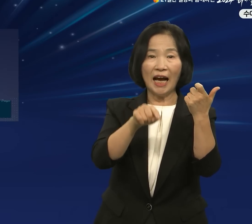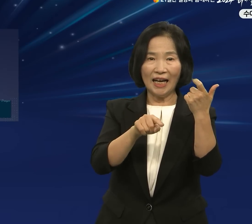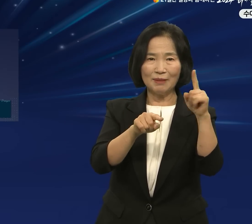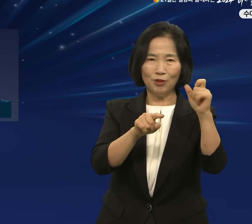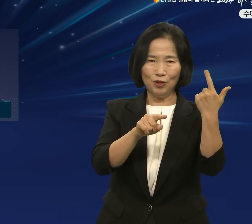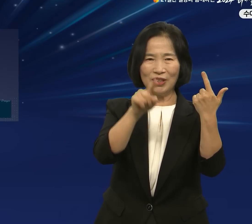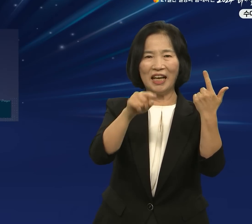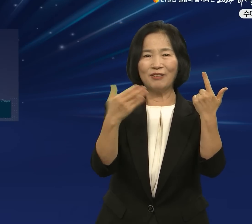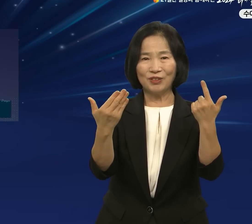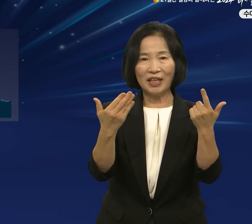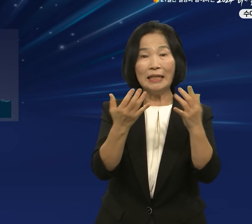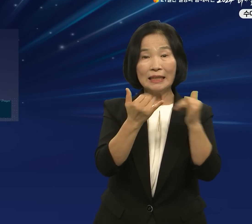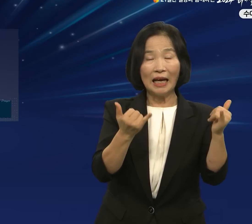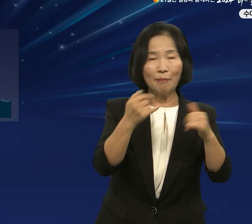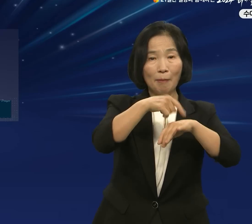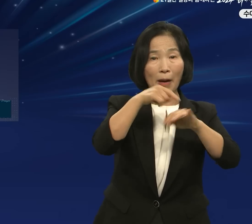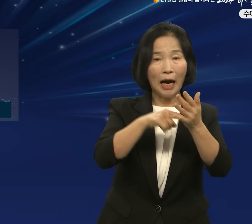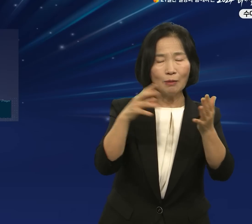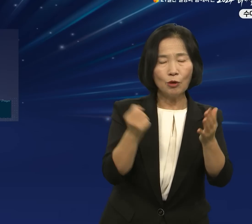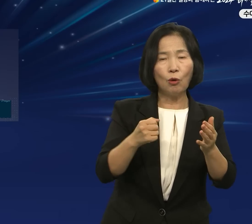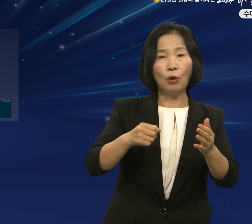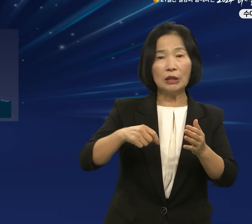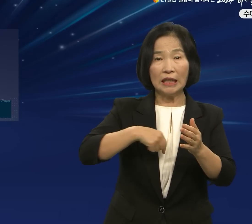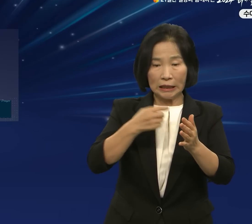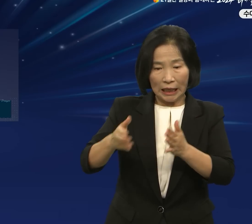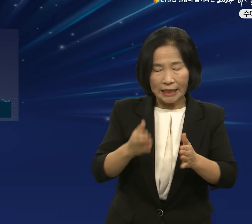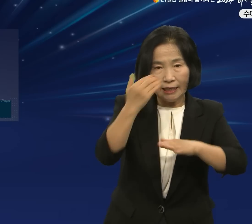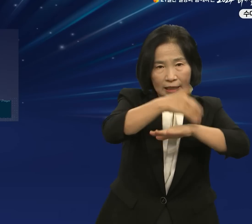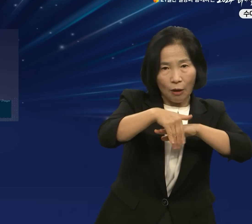길을 계획할지라도 그의 걸음을 인도하시는 이는